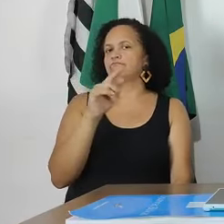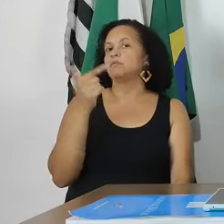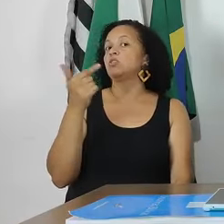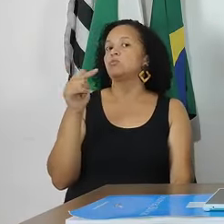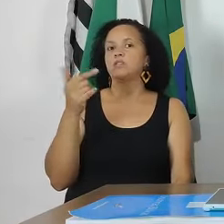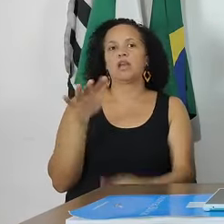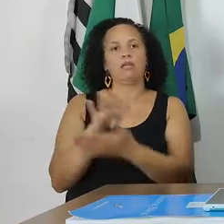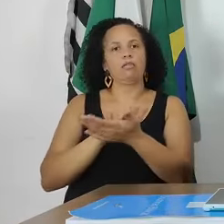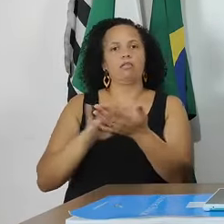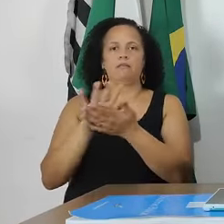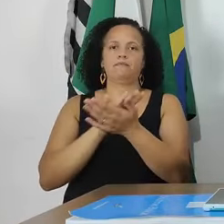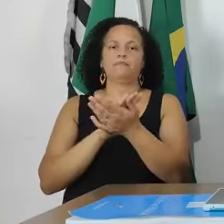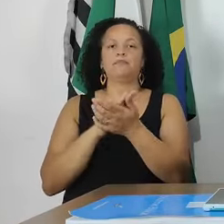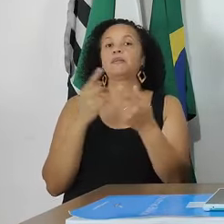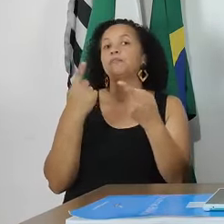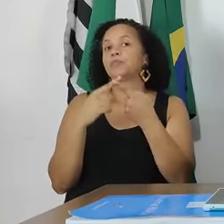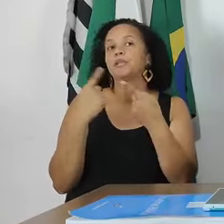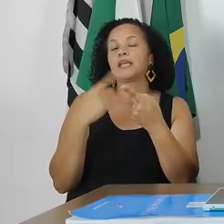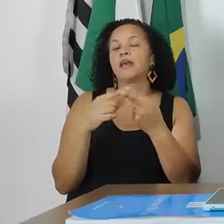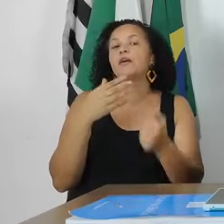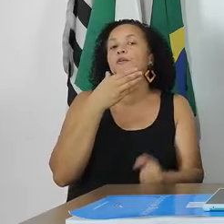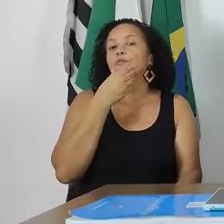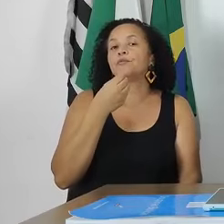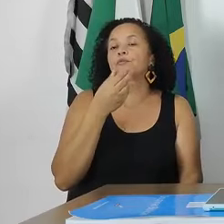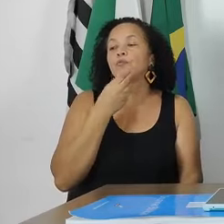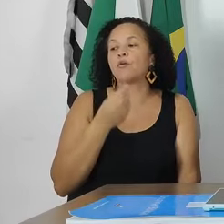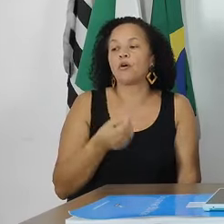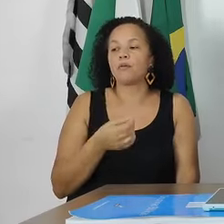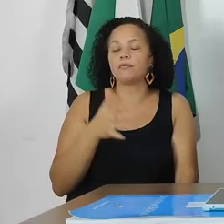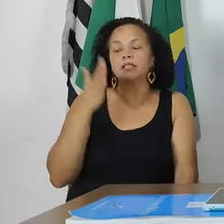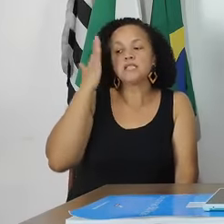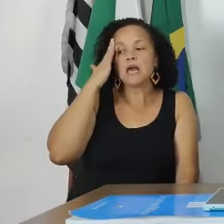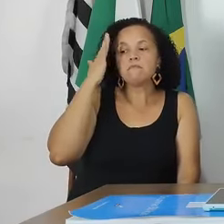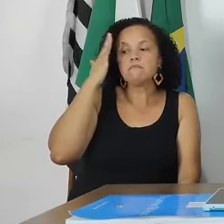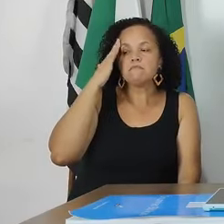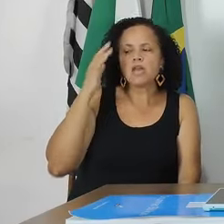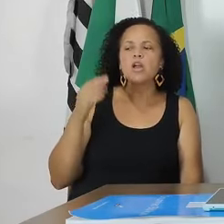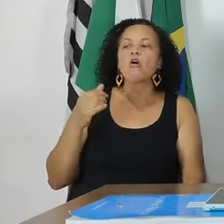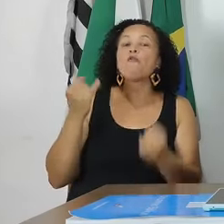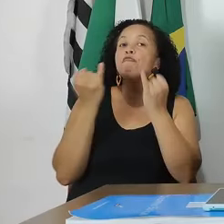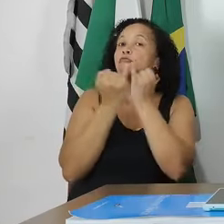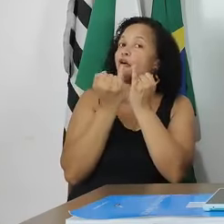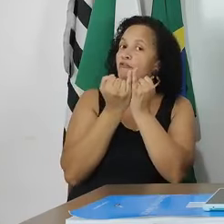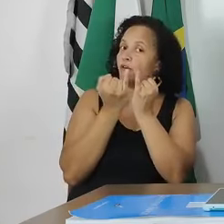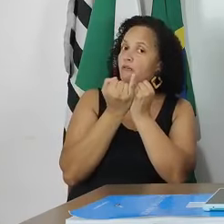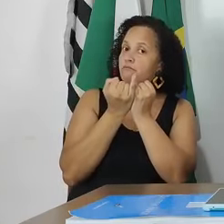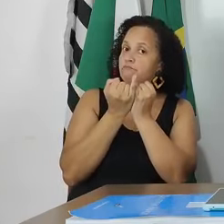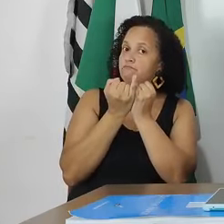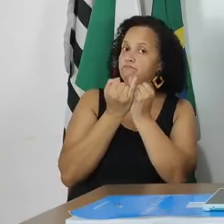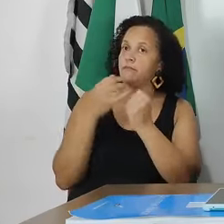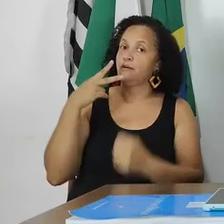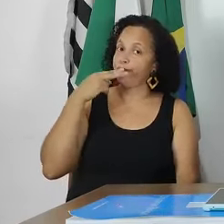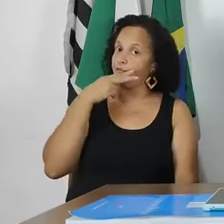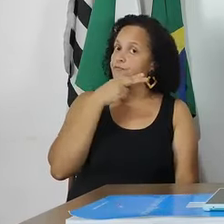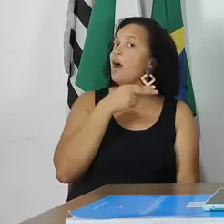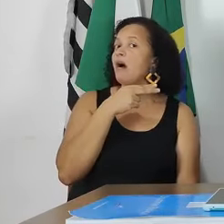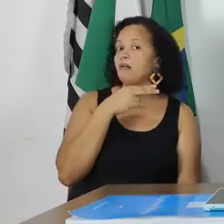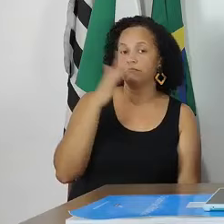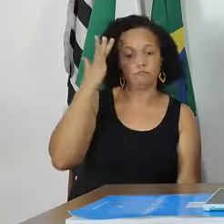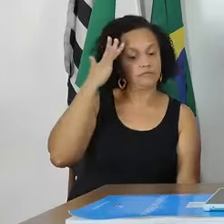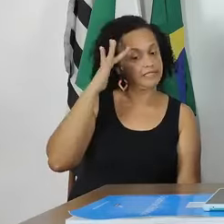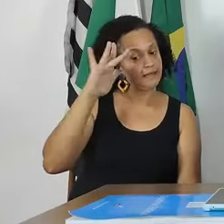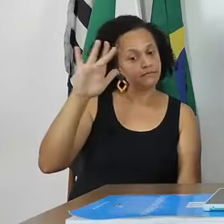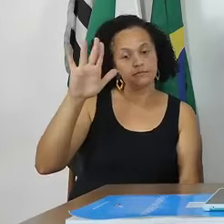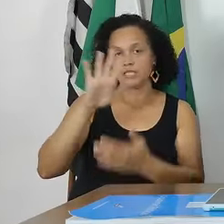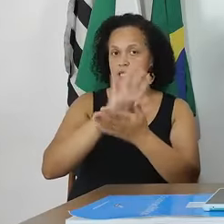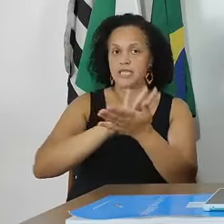Então ele saiu de lá baseado naquilo que ele ouviu. Ele não tinha certeza, ele não sabia se isso realmente ia acontecer,